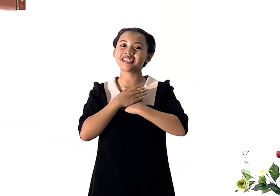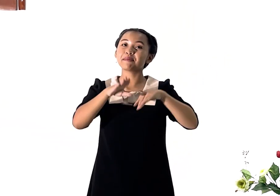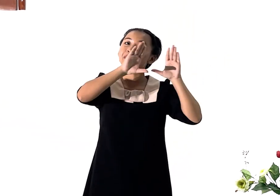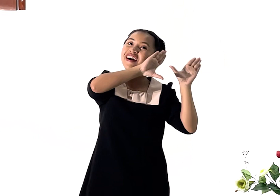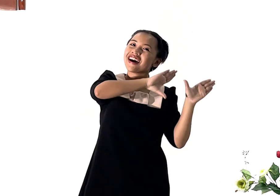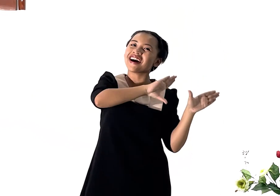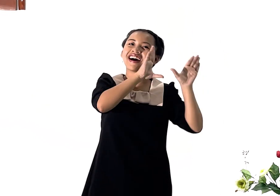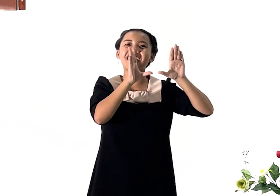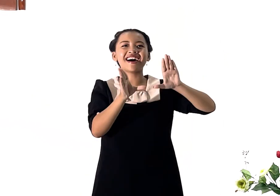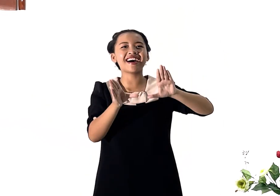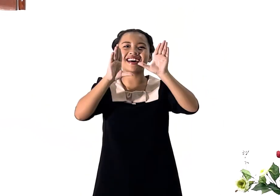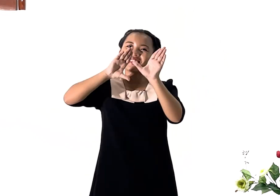기뻐하라